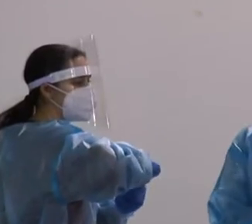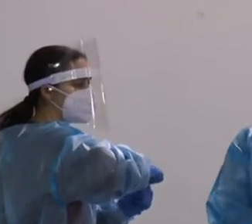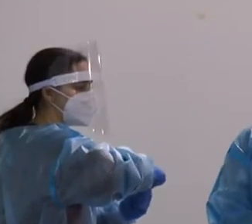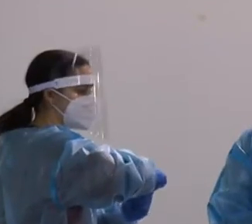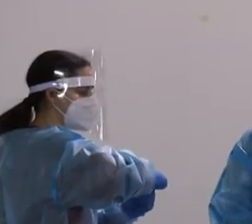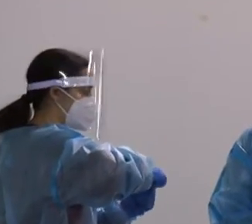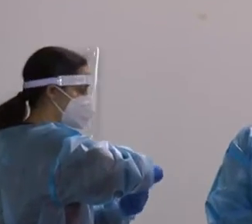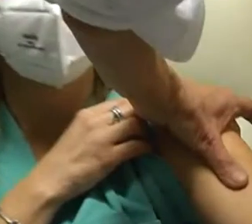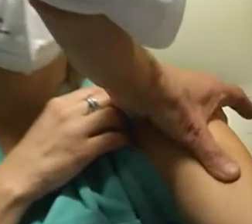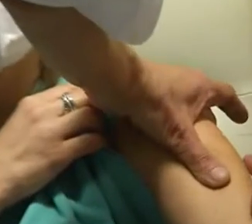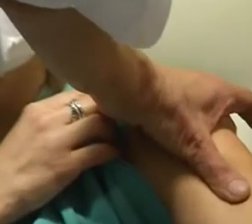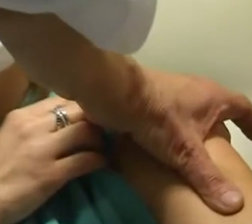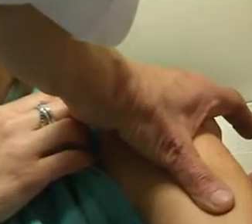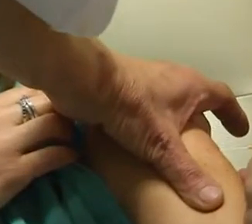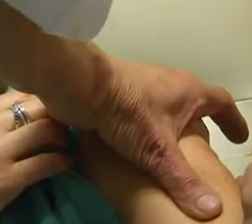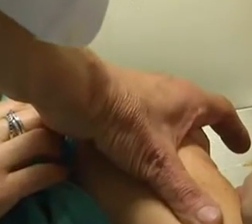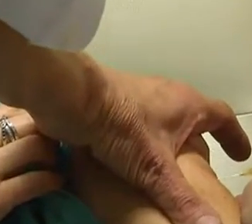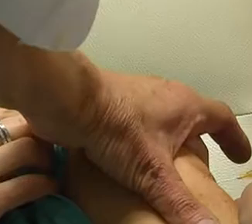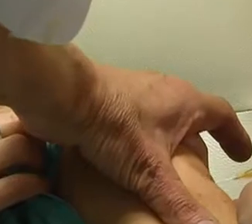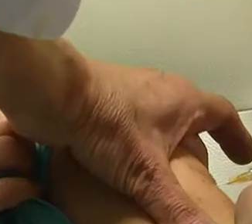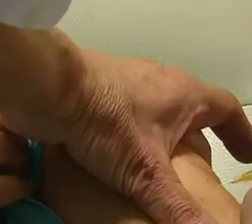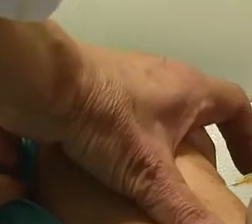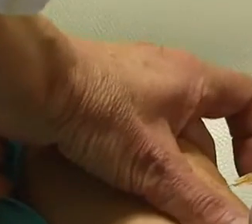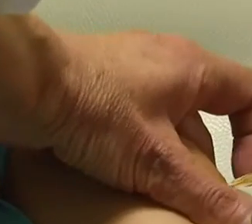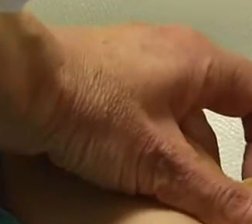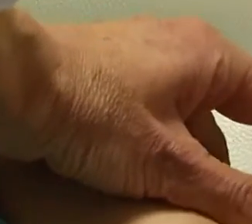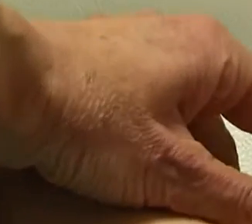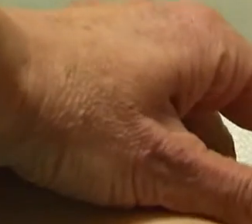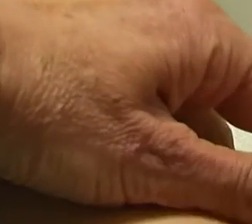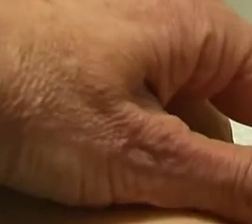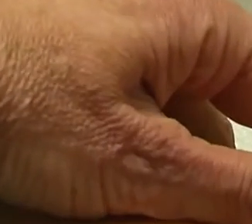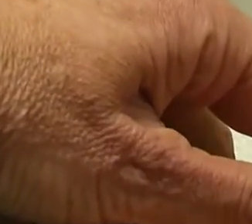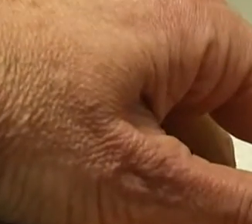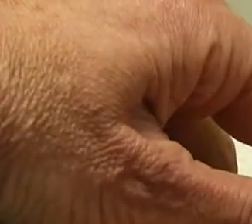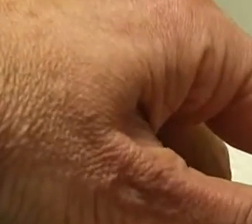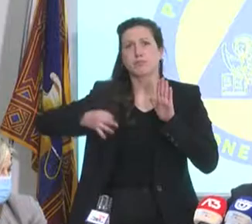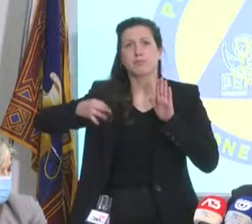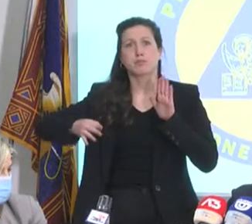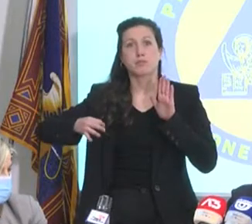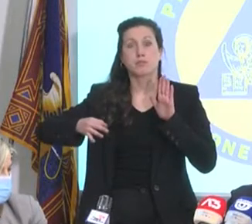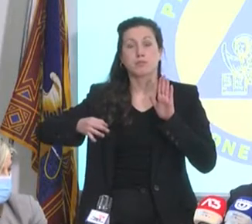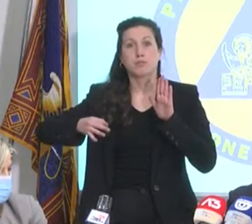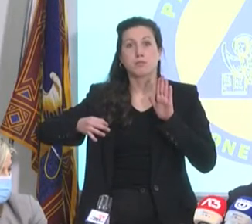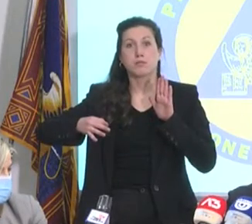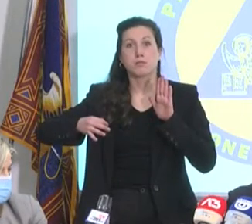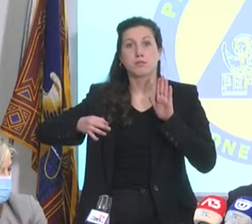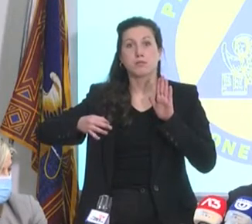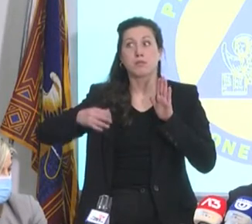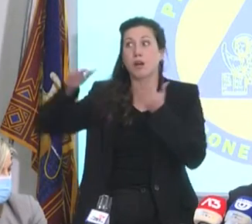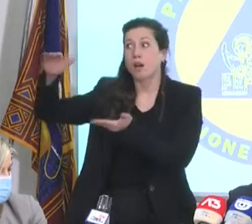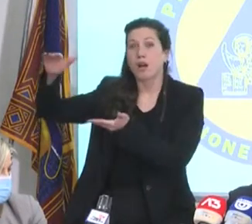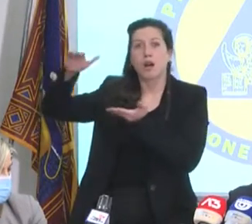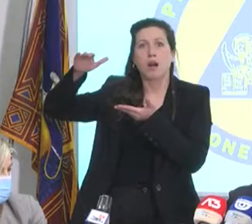dalla pfizer che rischia di avere conseguenze disastrose sulla campagna vaccinale è vergognoso che ci venga detto che ci vengono sospese